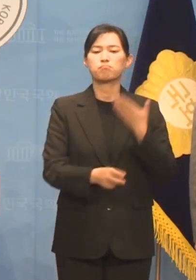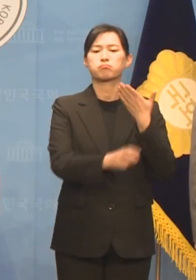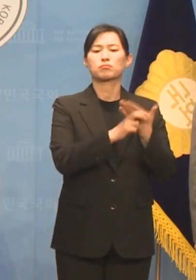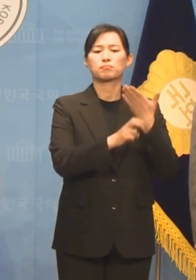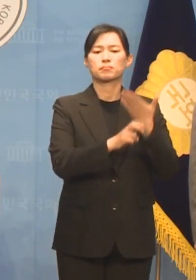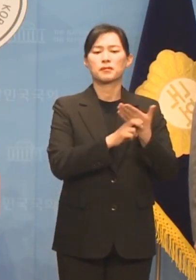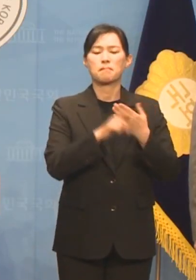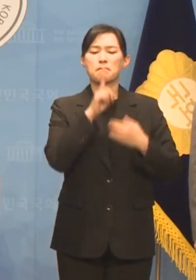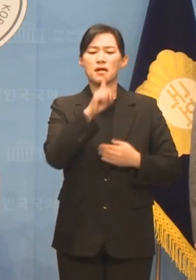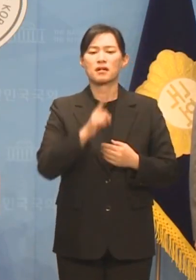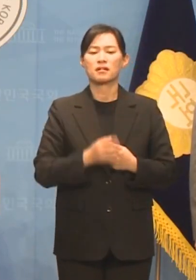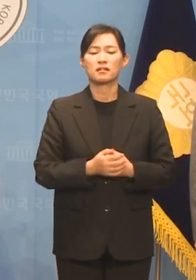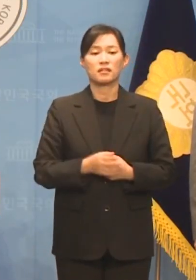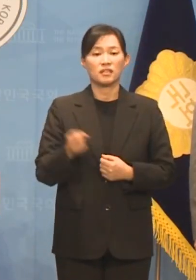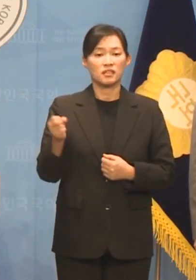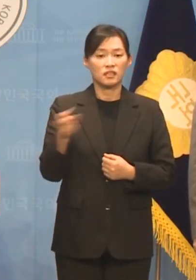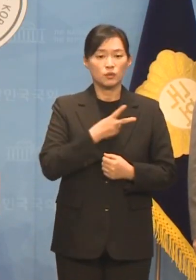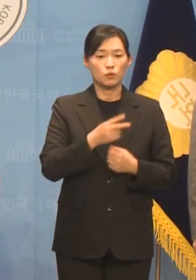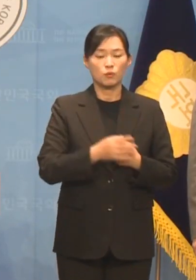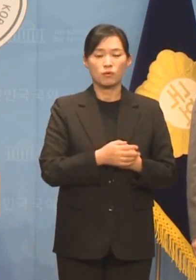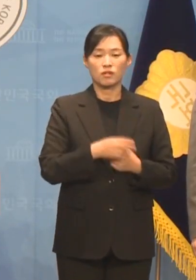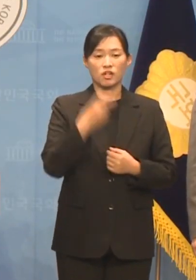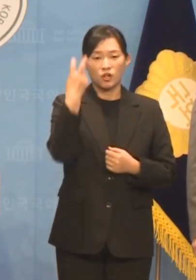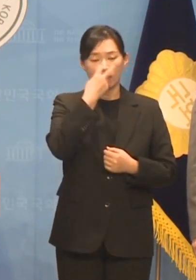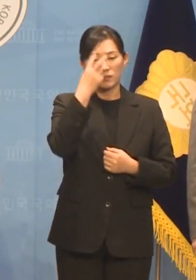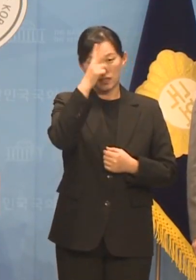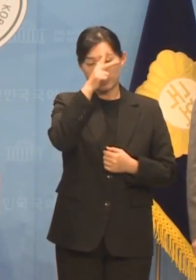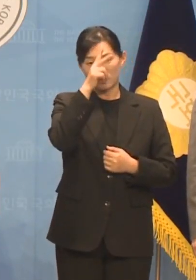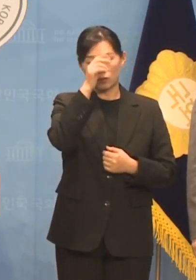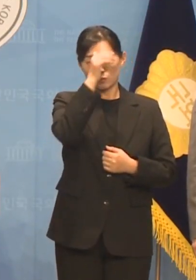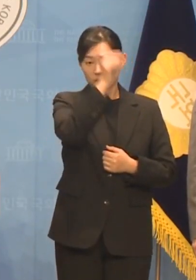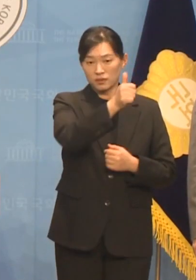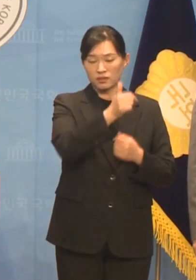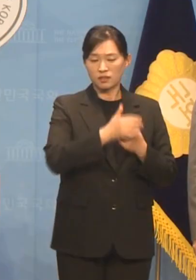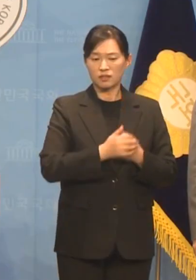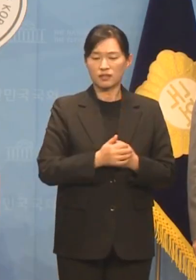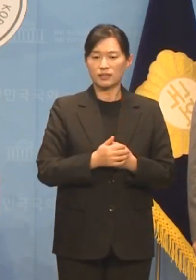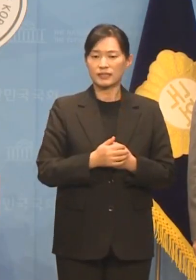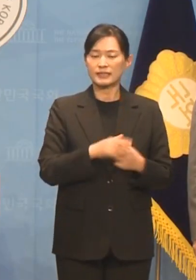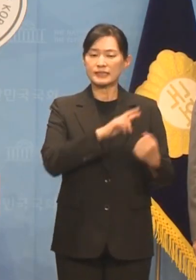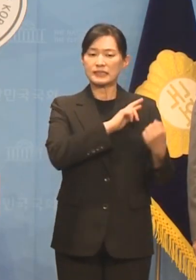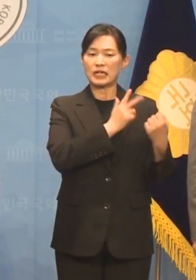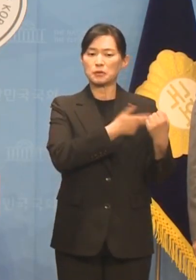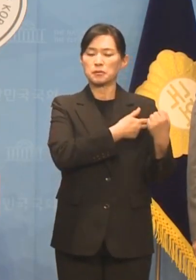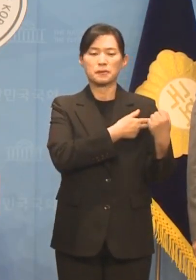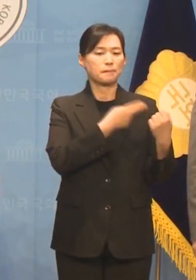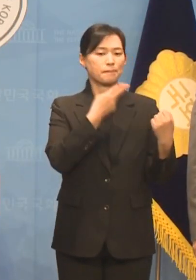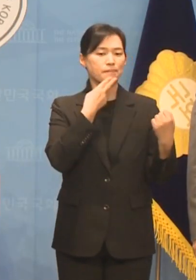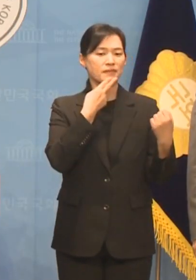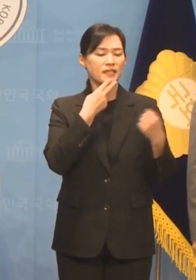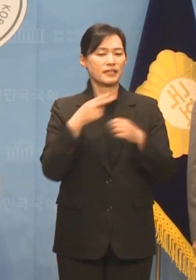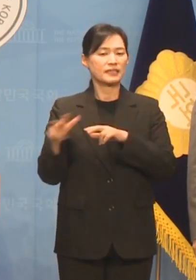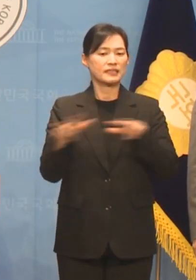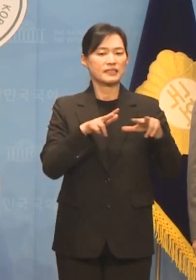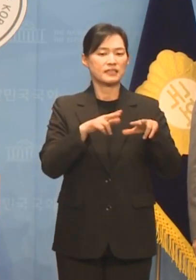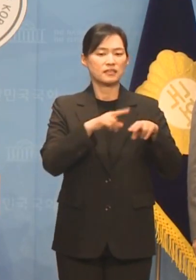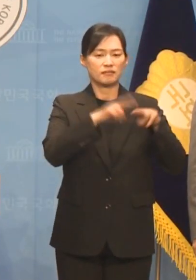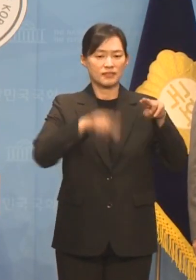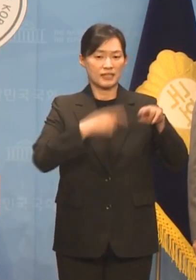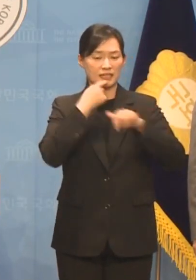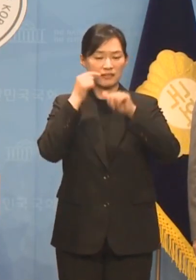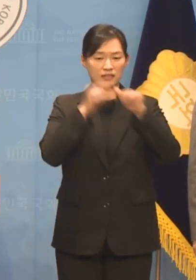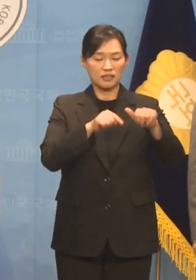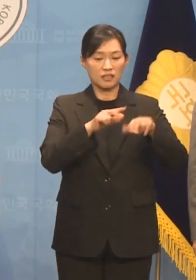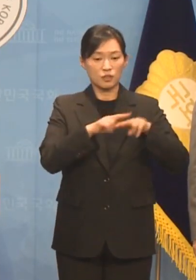불법적인 발언이다. 그리고 심우정 검찰총장은 검찰총장으로서의 자격이 없다. 즉시 사퇴해라.